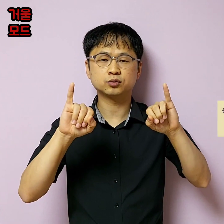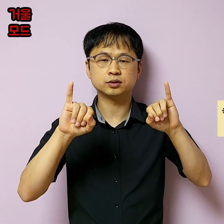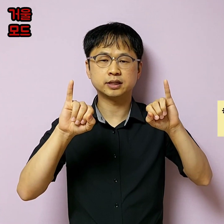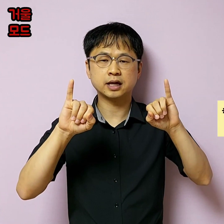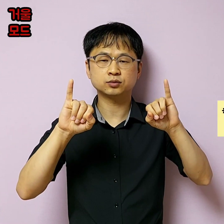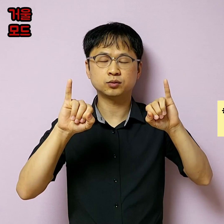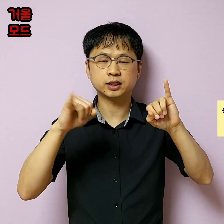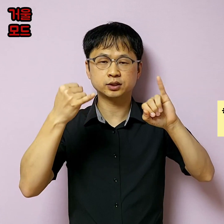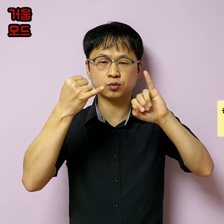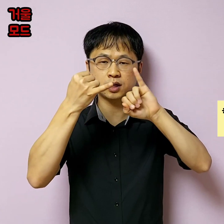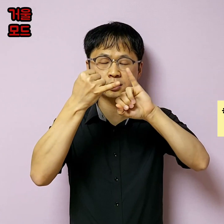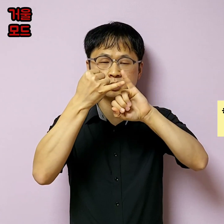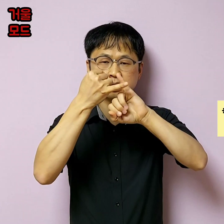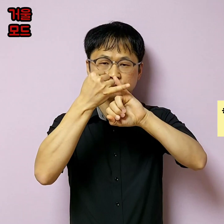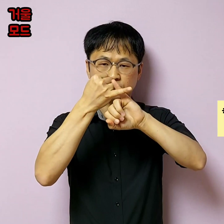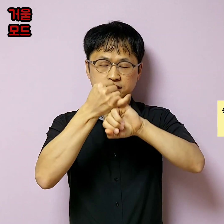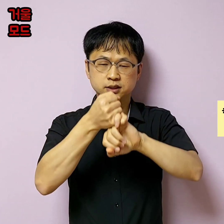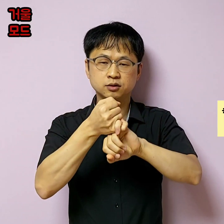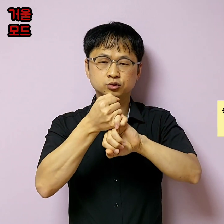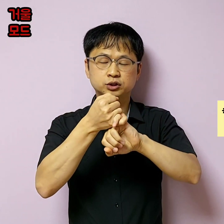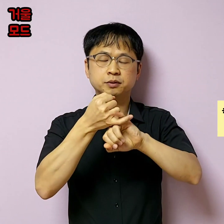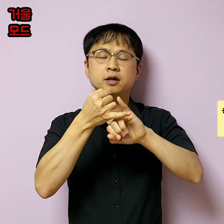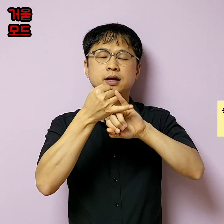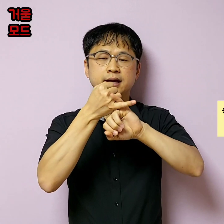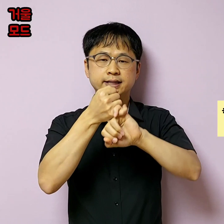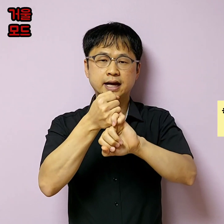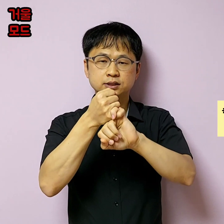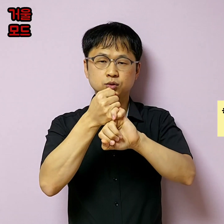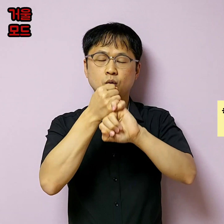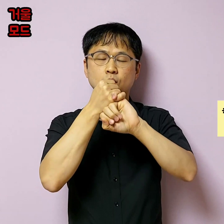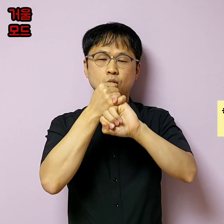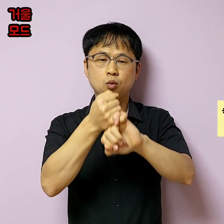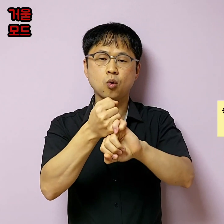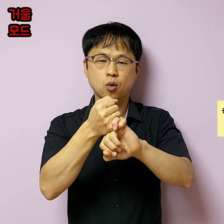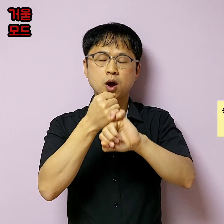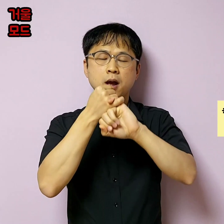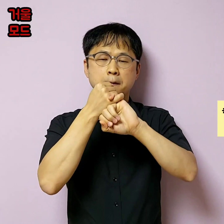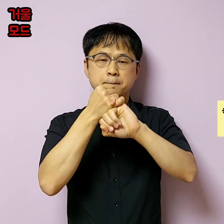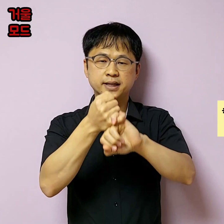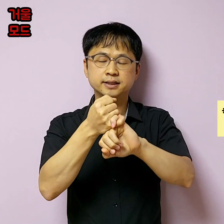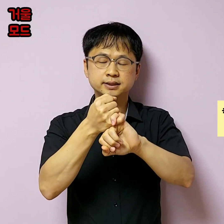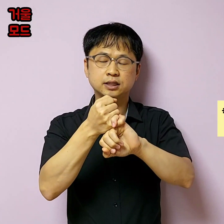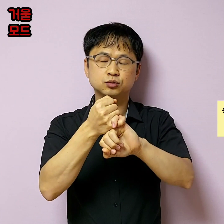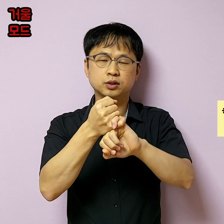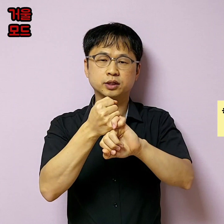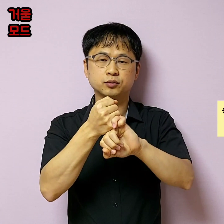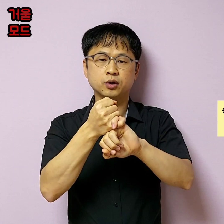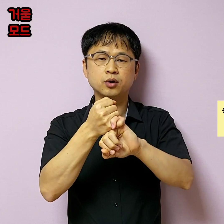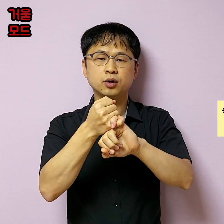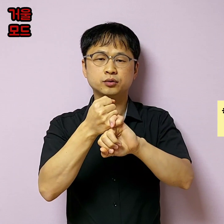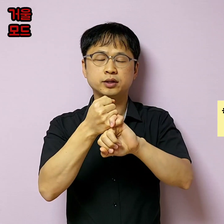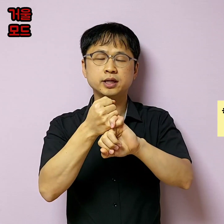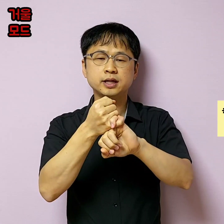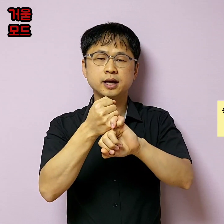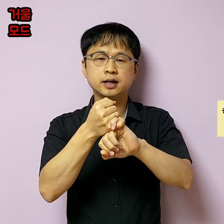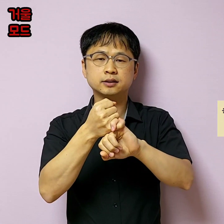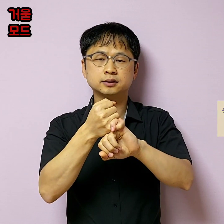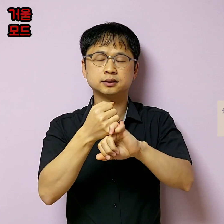수어는 양손, 새끼손가락을 약속하듯이 걸어주시면 약속, 꼭, 반드시란 수어가 되고요. 되뇌다 라는